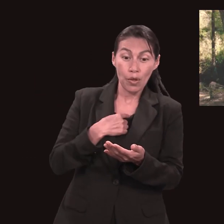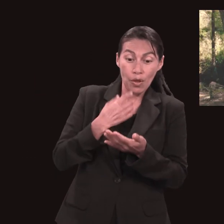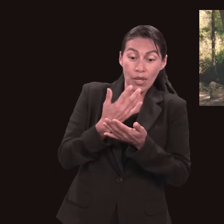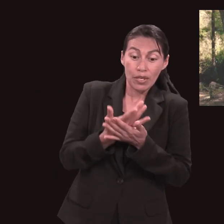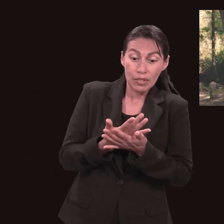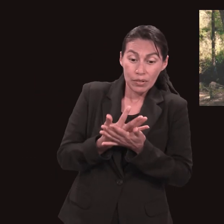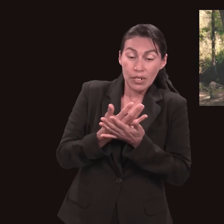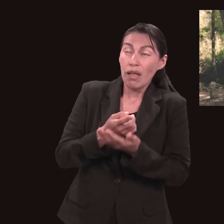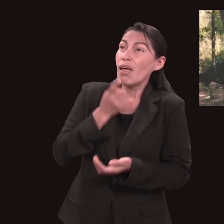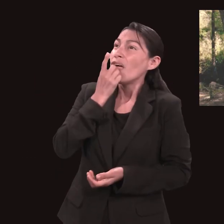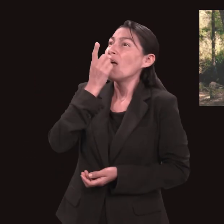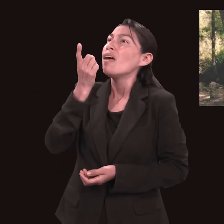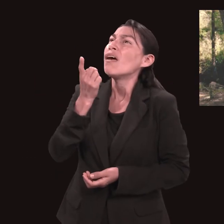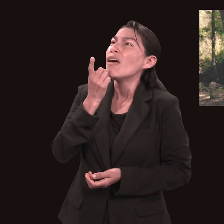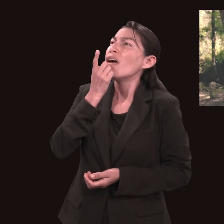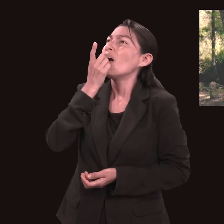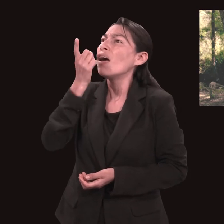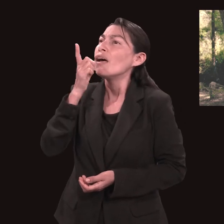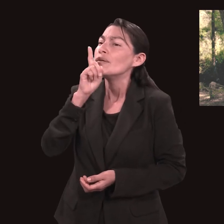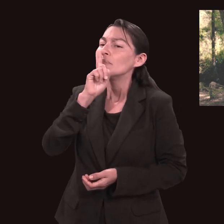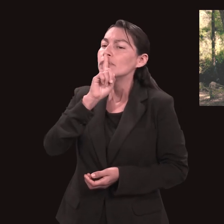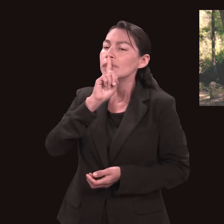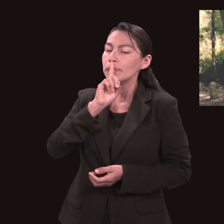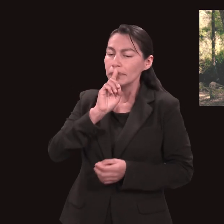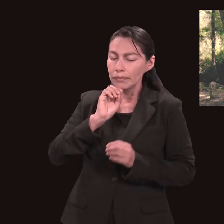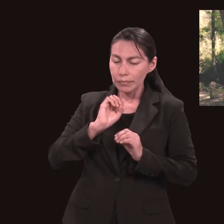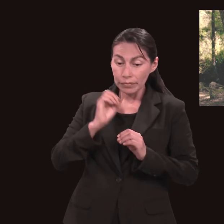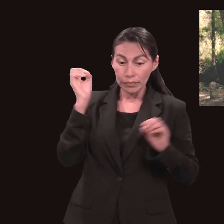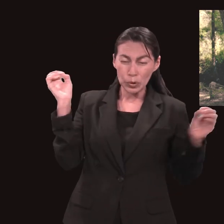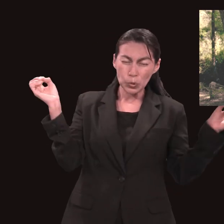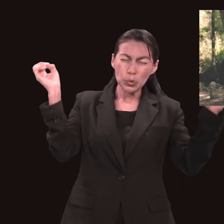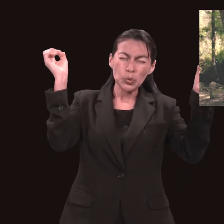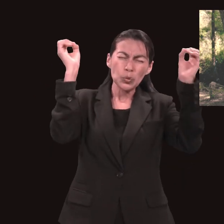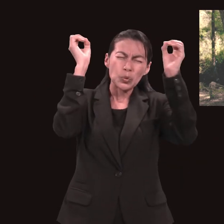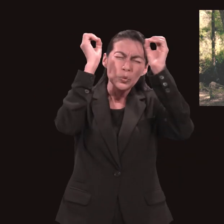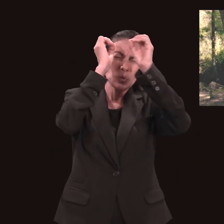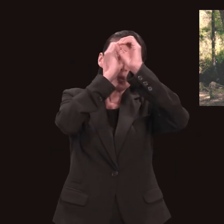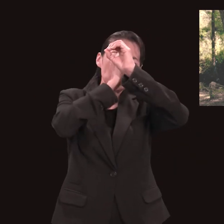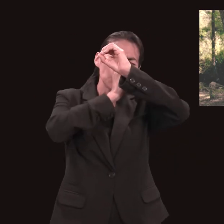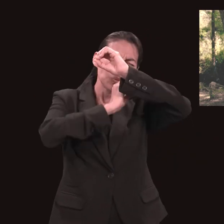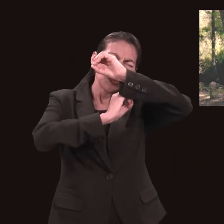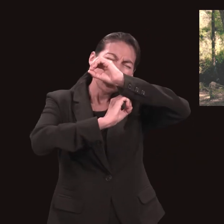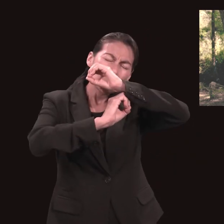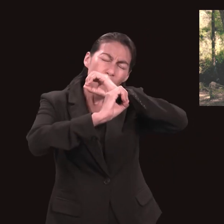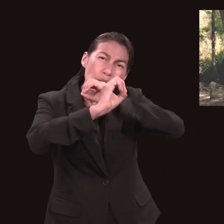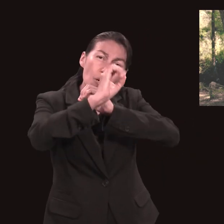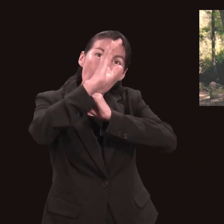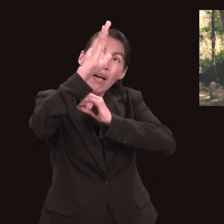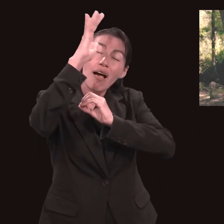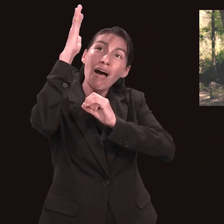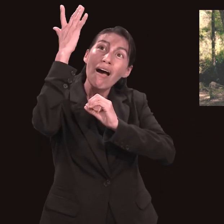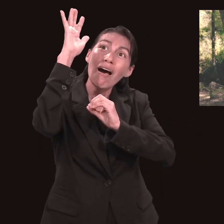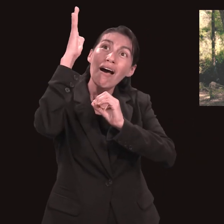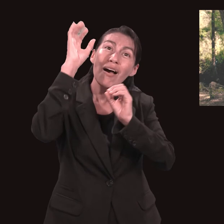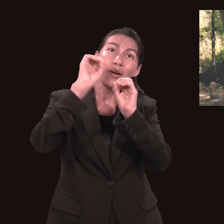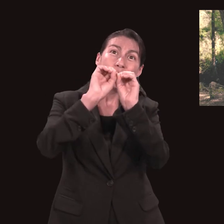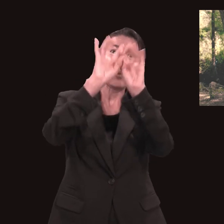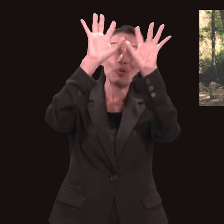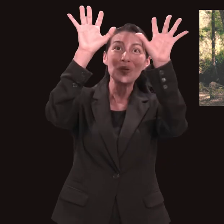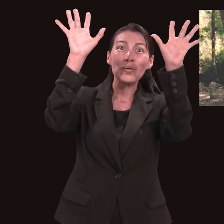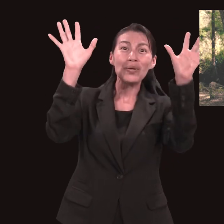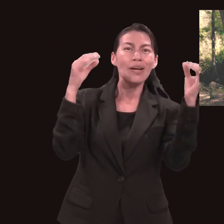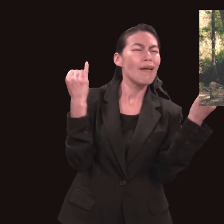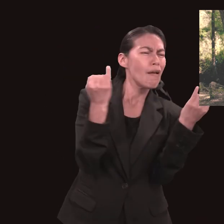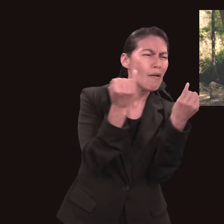esperaré sin cuestionar aunque el camino oscuro esté en la mañana eso